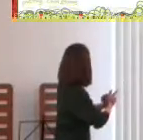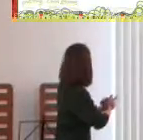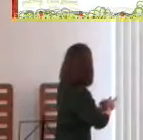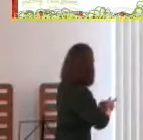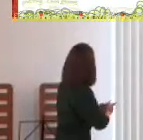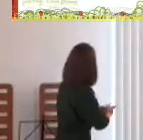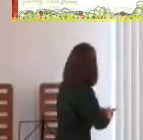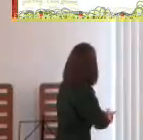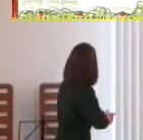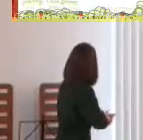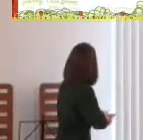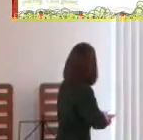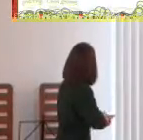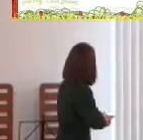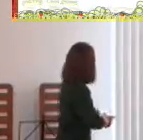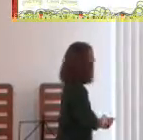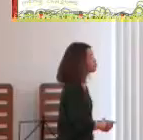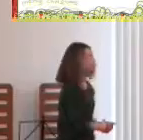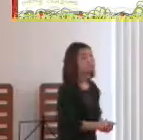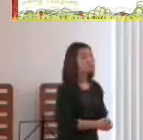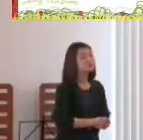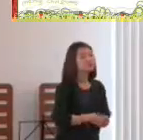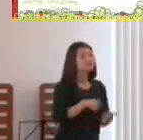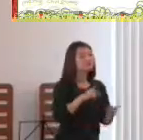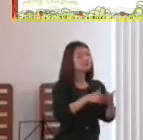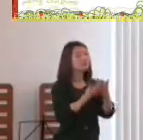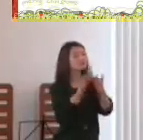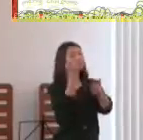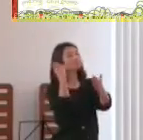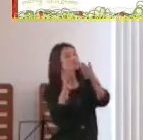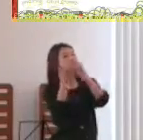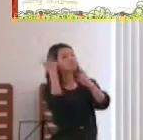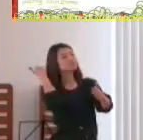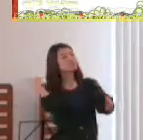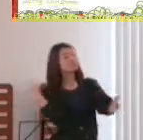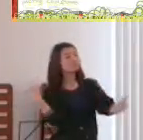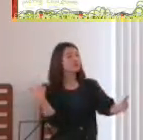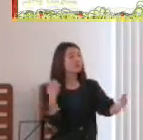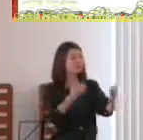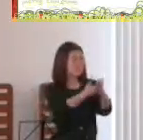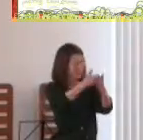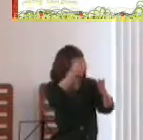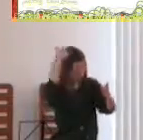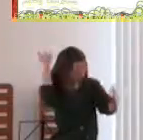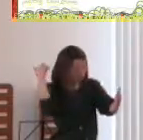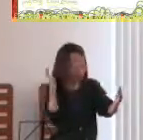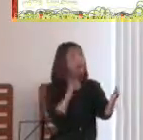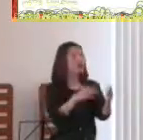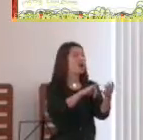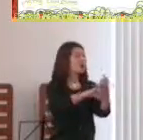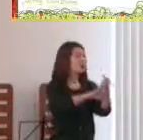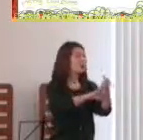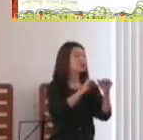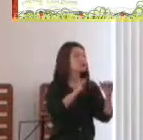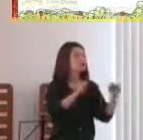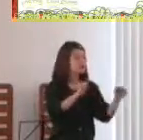実はもう何百年も前から神様は約束しておられたんですよと言ってるわけ